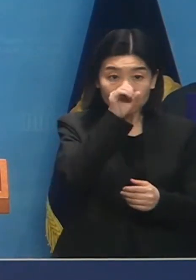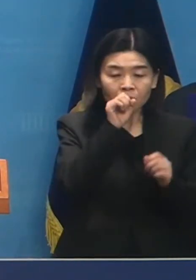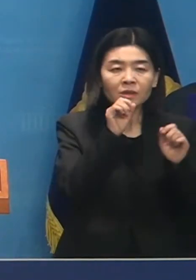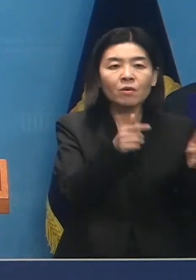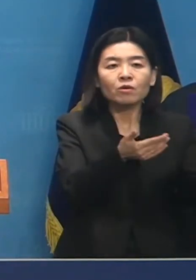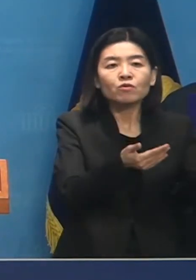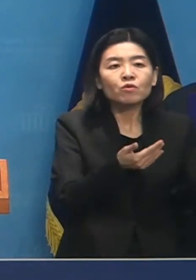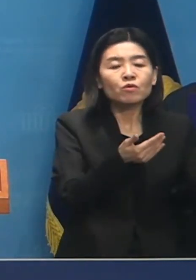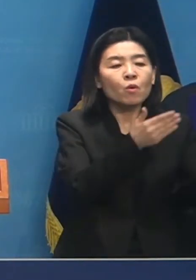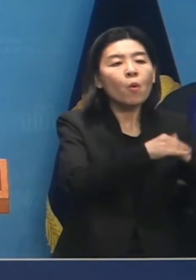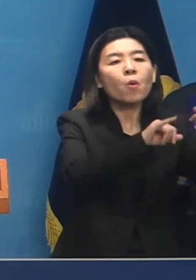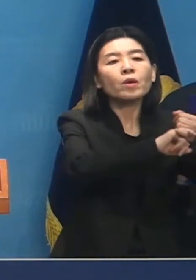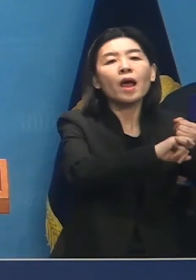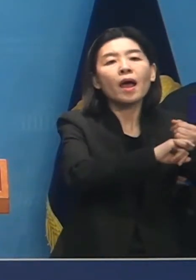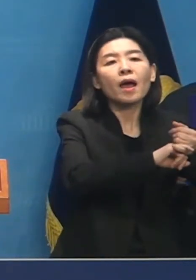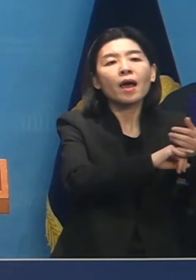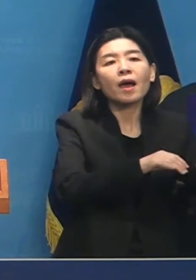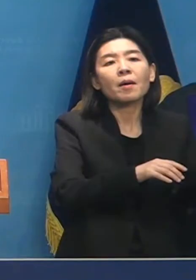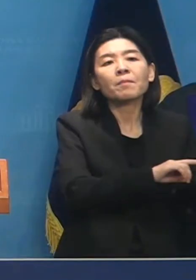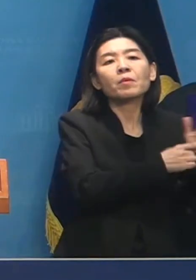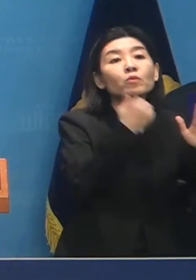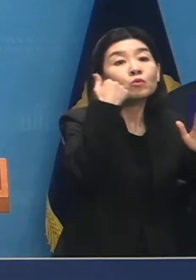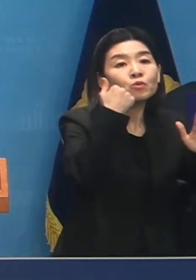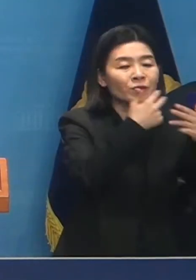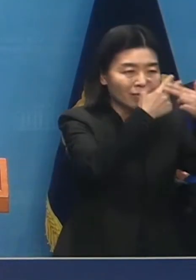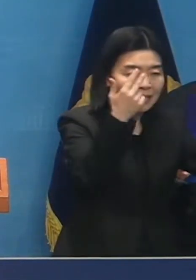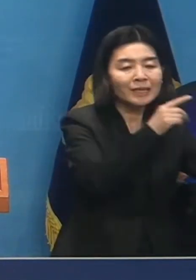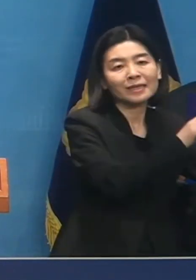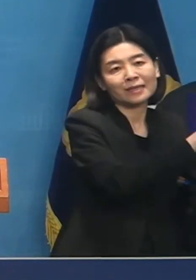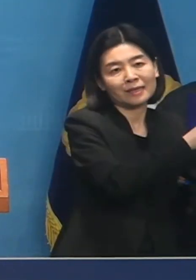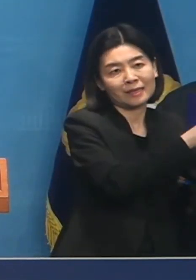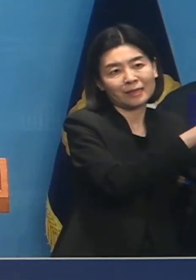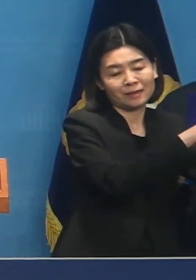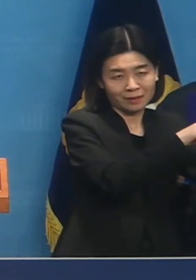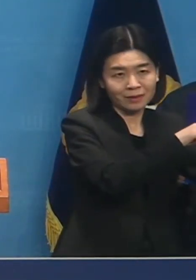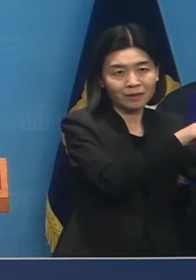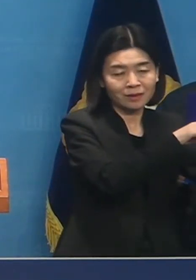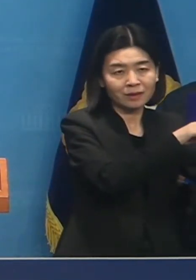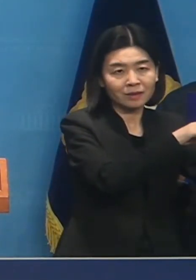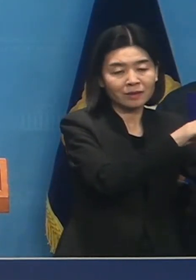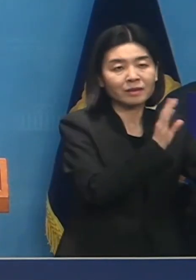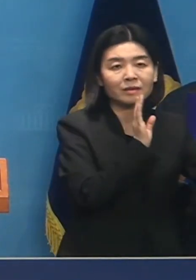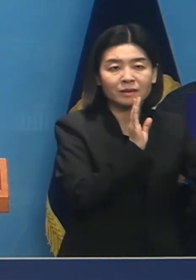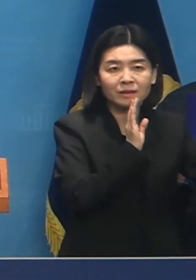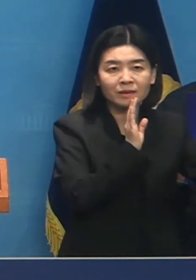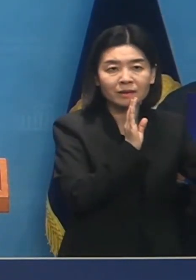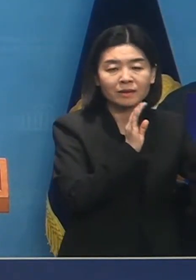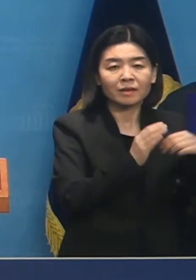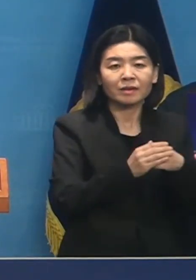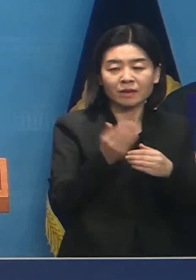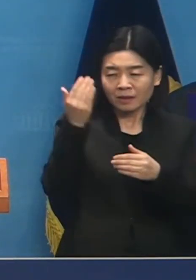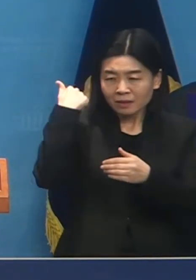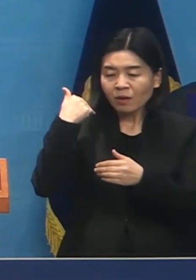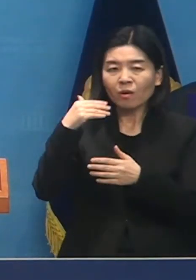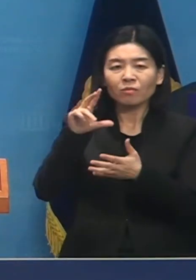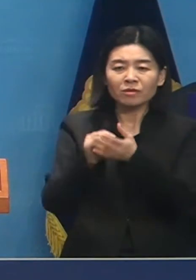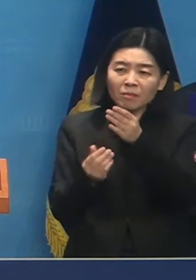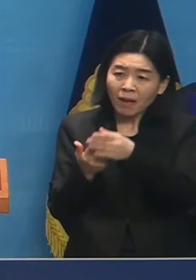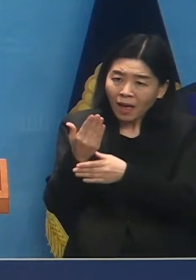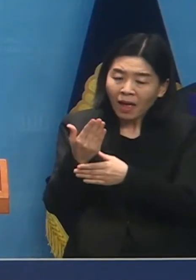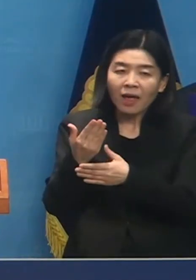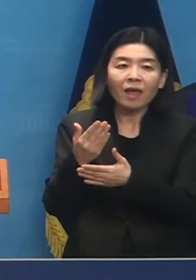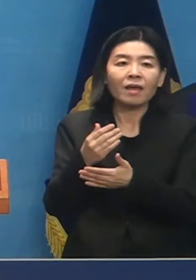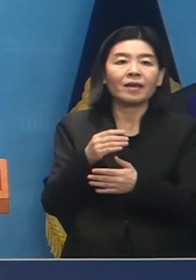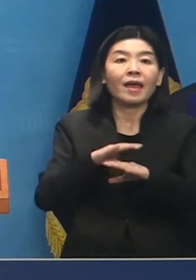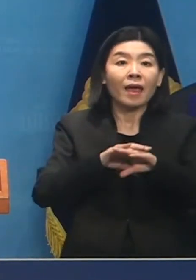있는 공약을 가진 이재명 후보야말로 이러한 안타까운 부분들을